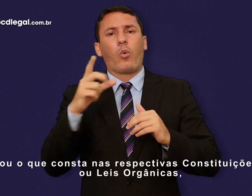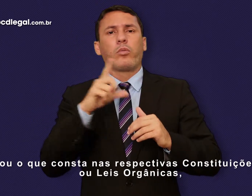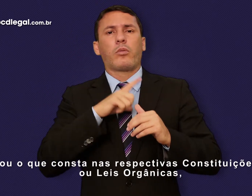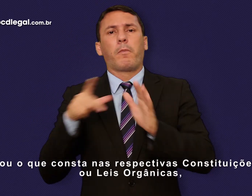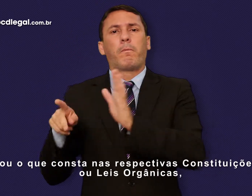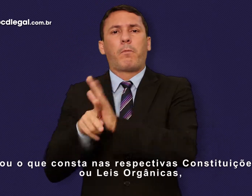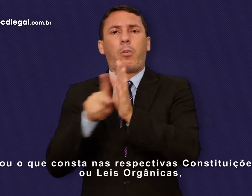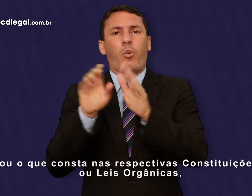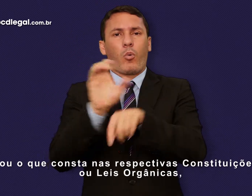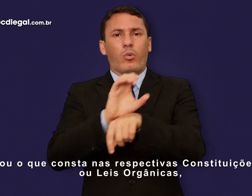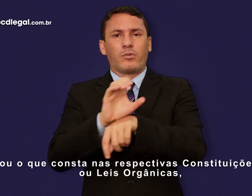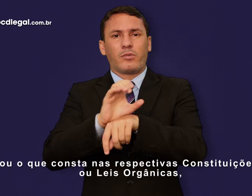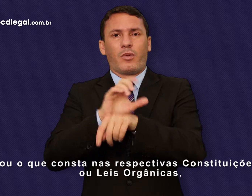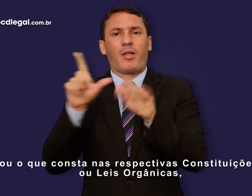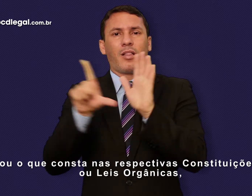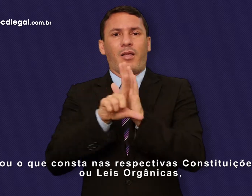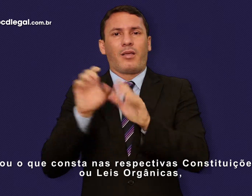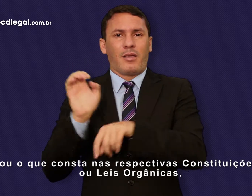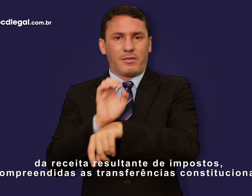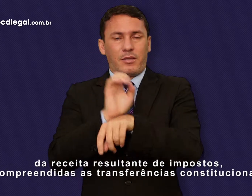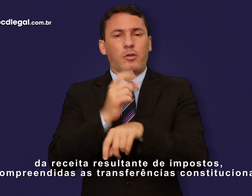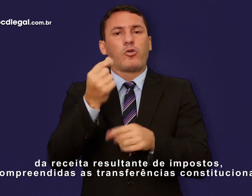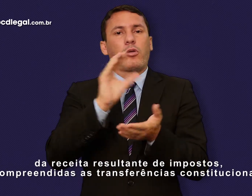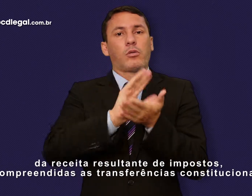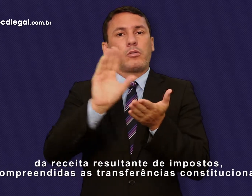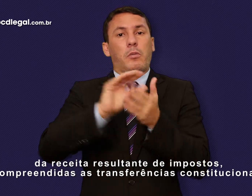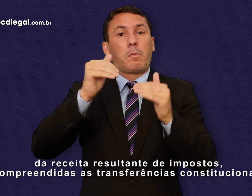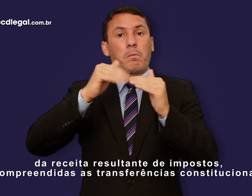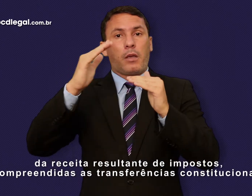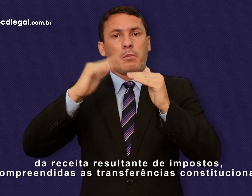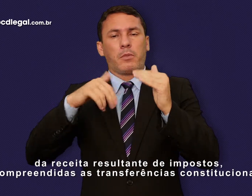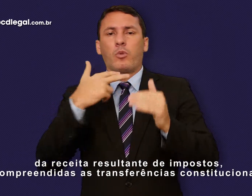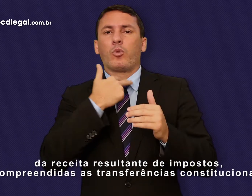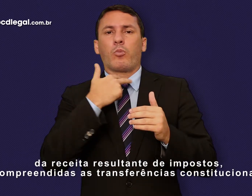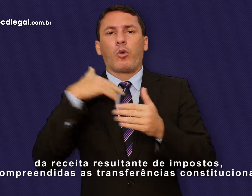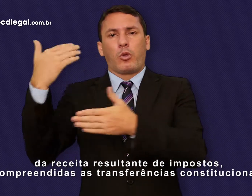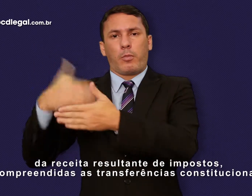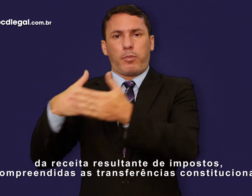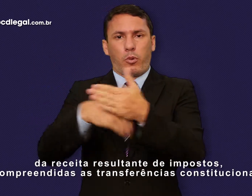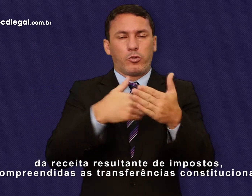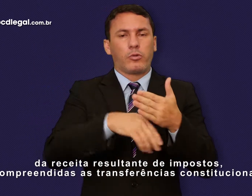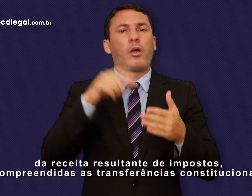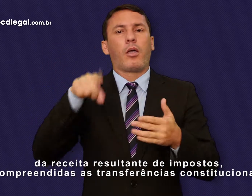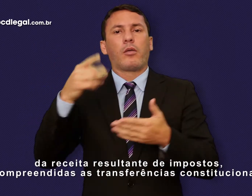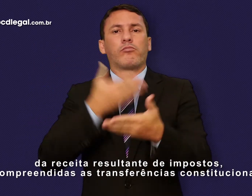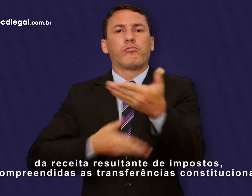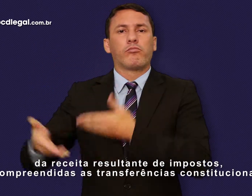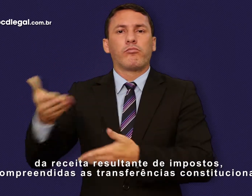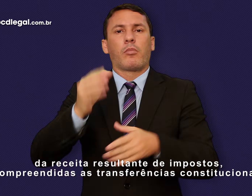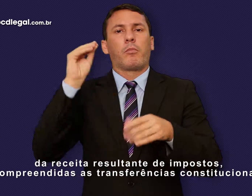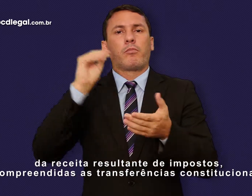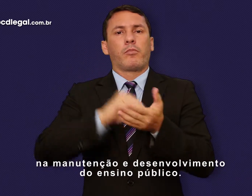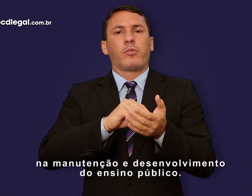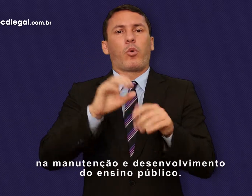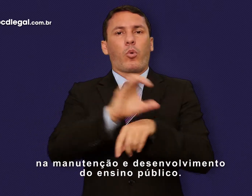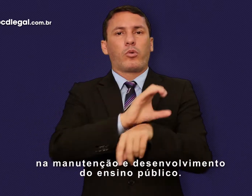respectivas constituições ou leis orgânicas da receita resultante de impostos compreendidas as transferências constitucionais na manutenção